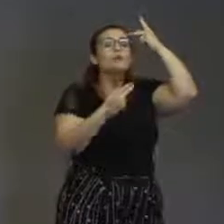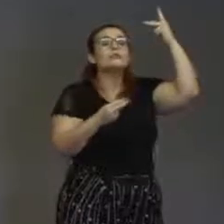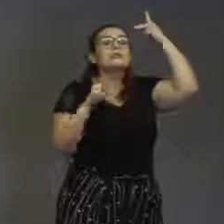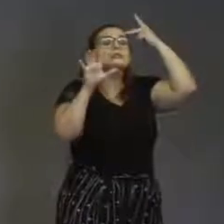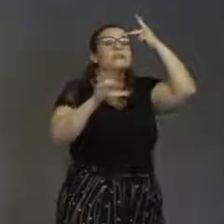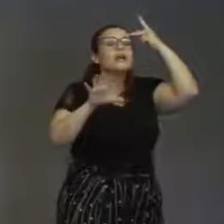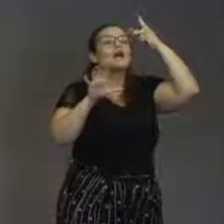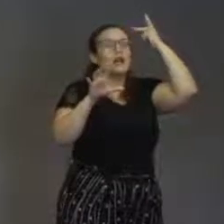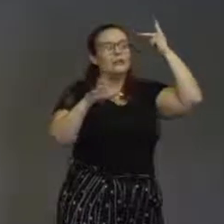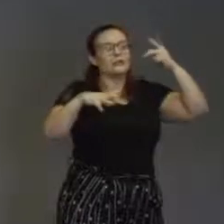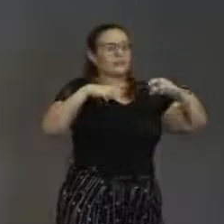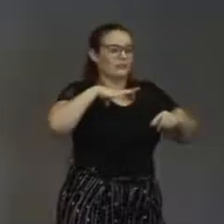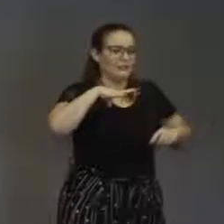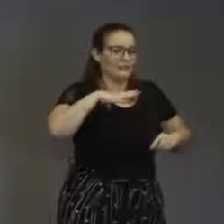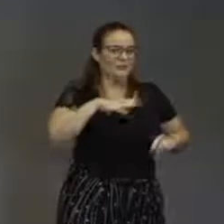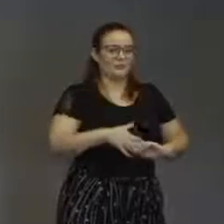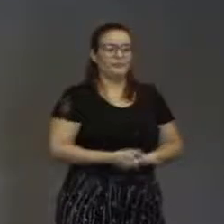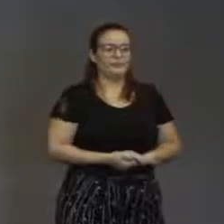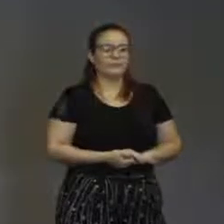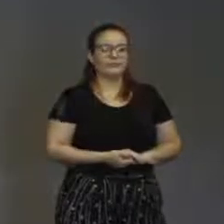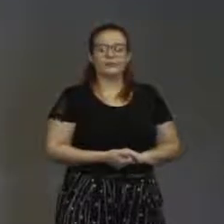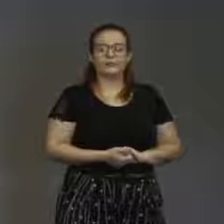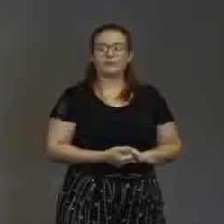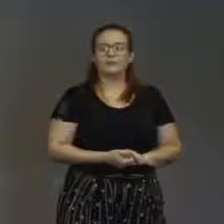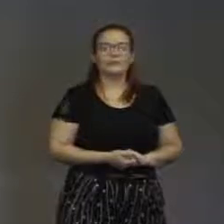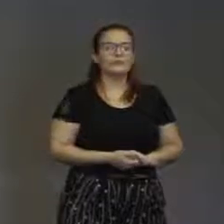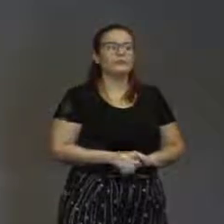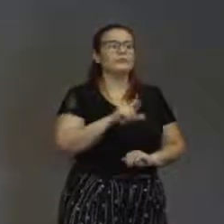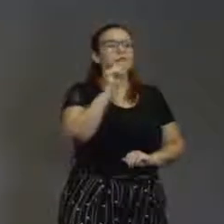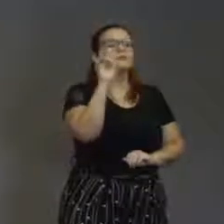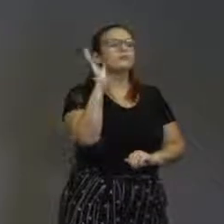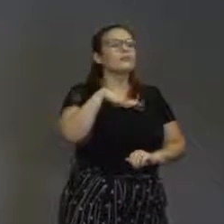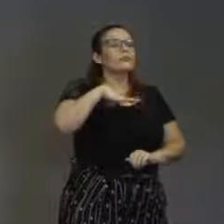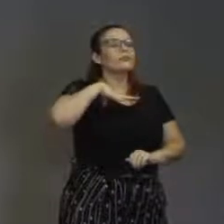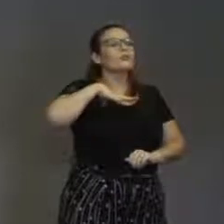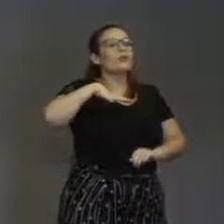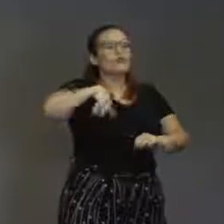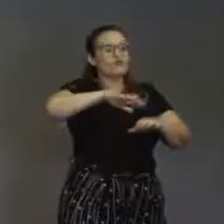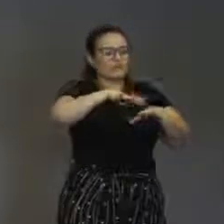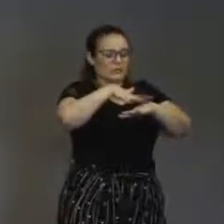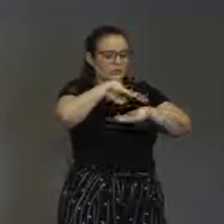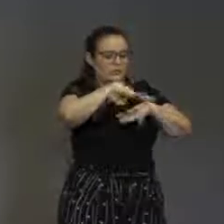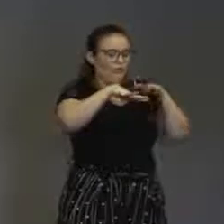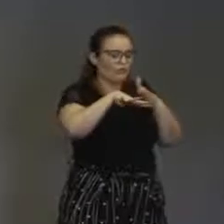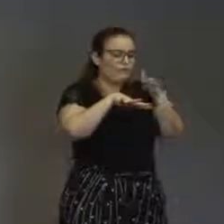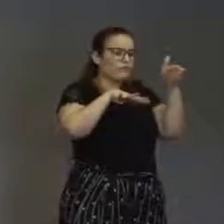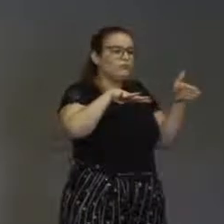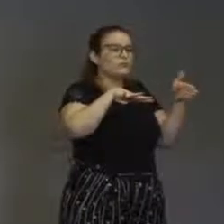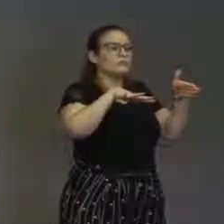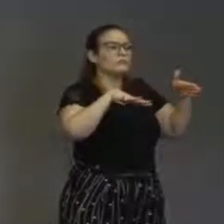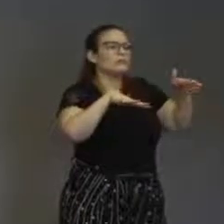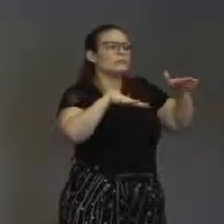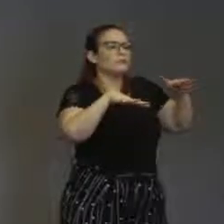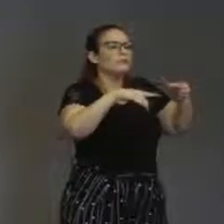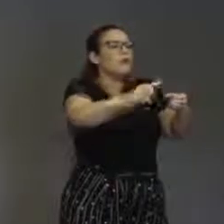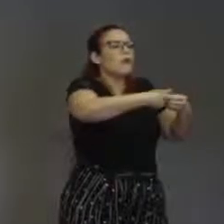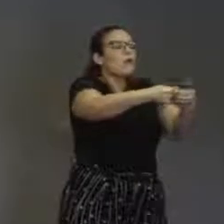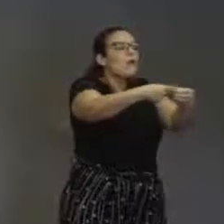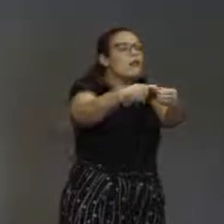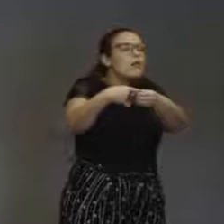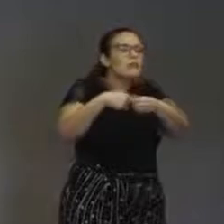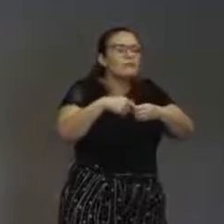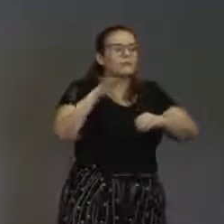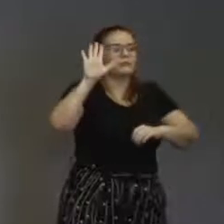São Paulo, município. Quem veio da região metropolitana ou cidades vizinhas?